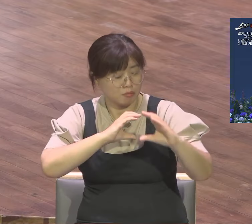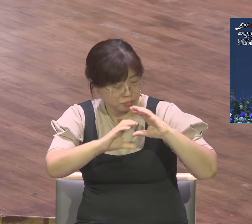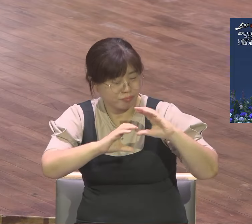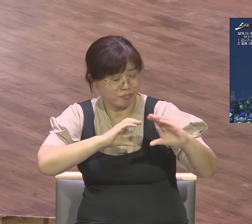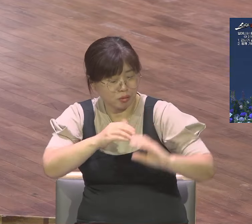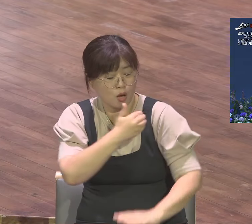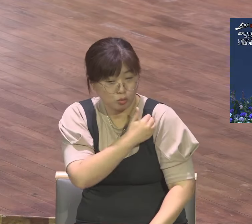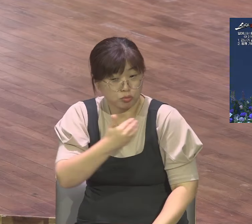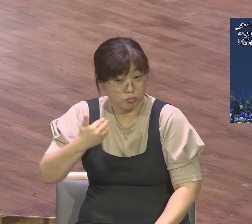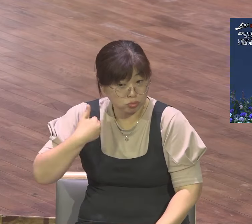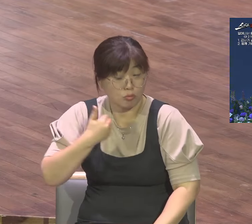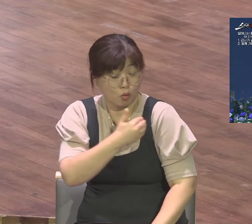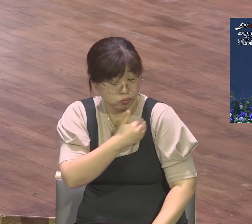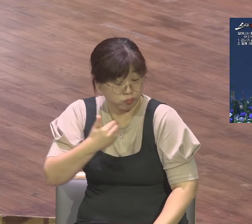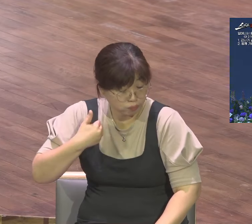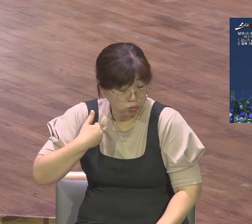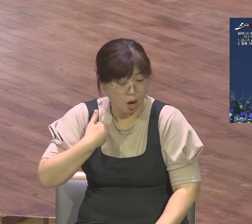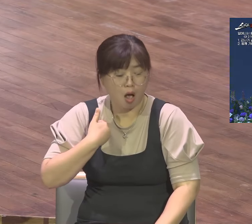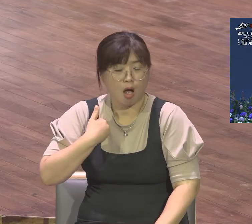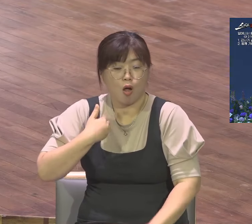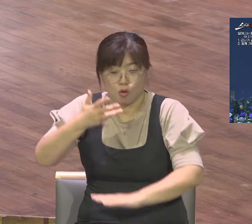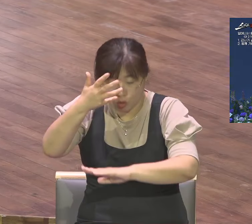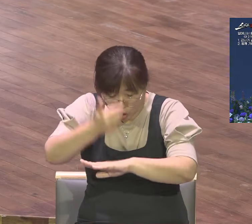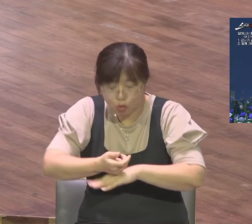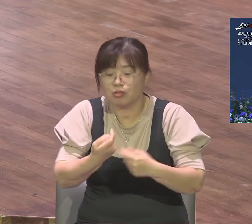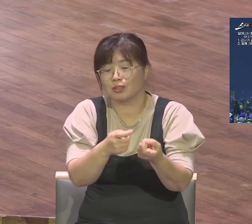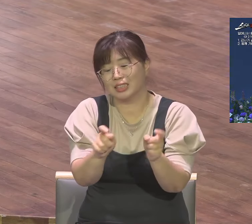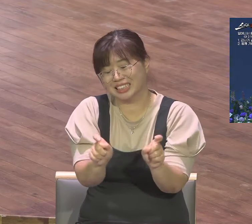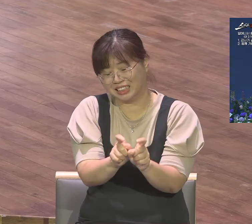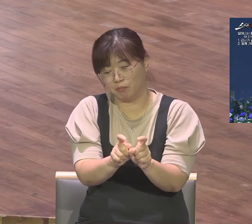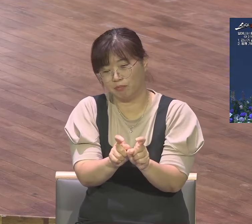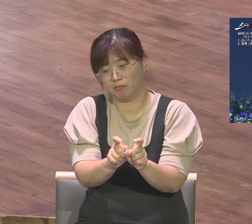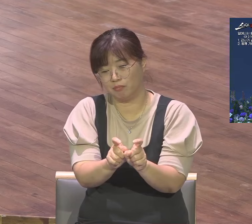서로 신뢰를 해야지. 뭐가 그런 의심이 그런 많습니까?